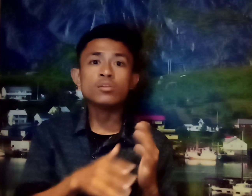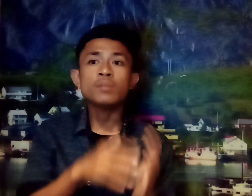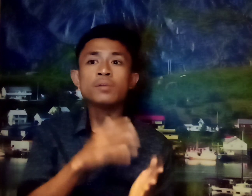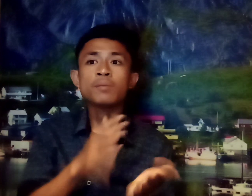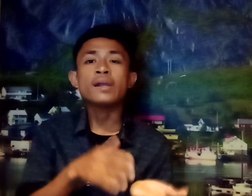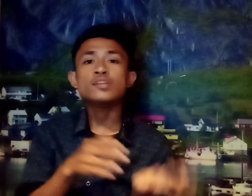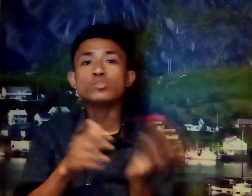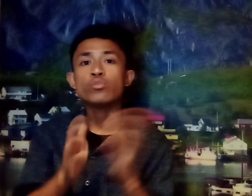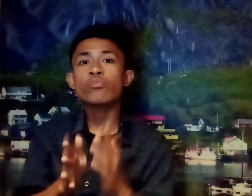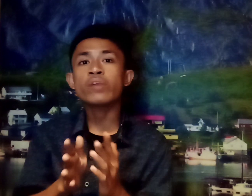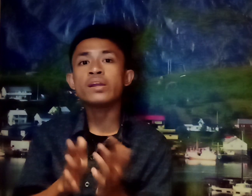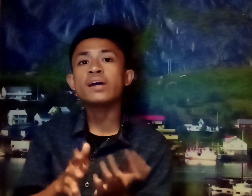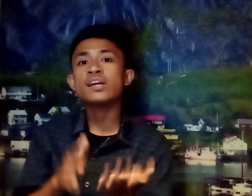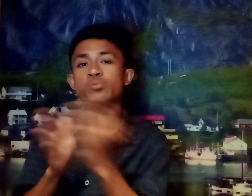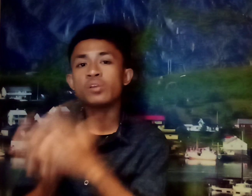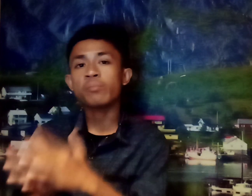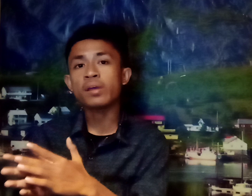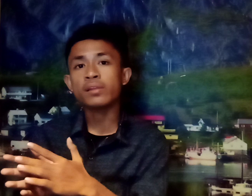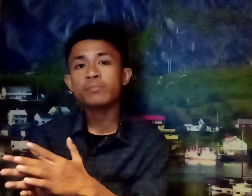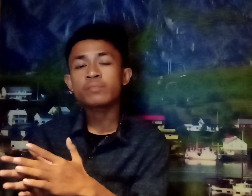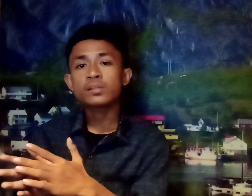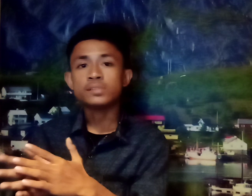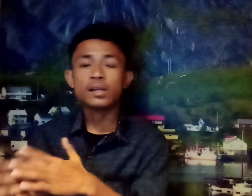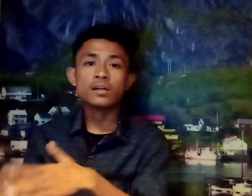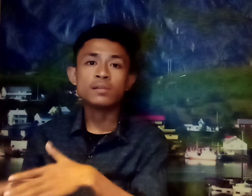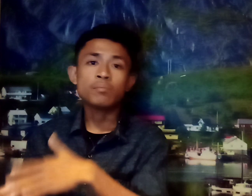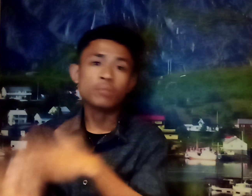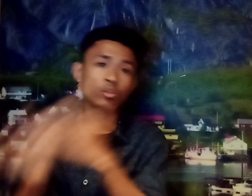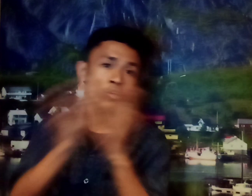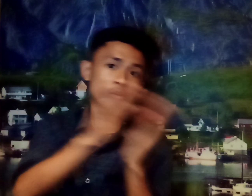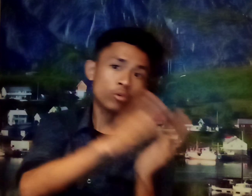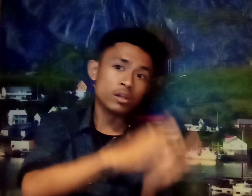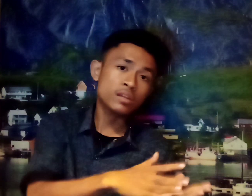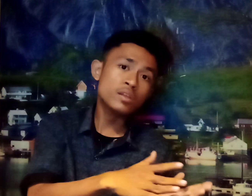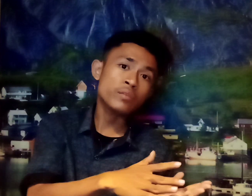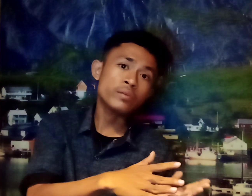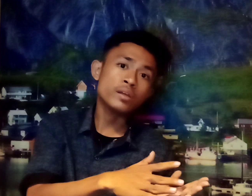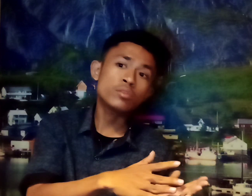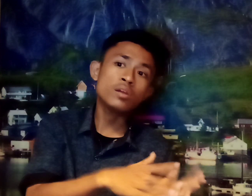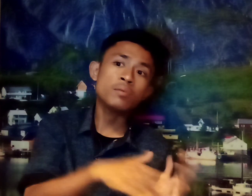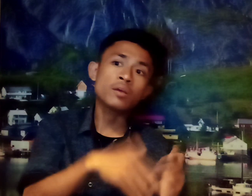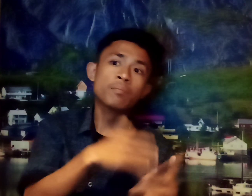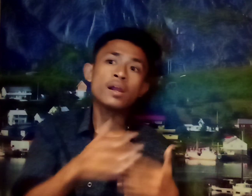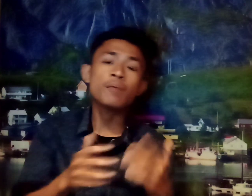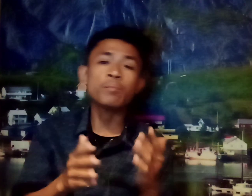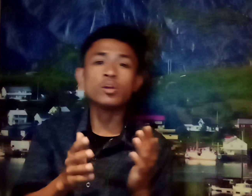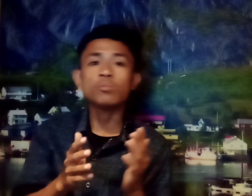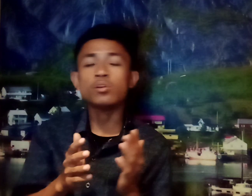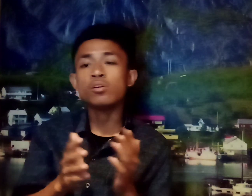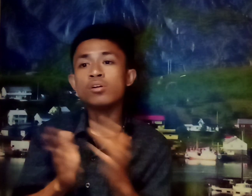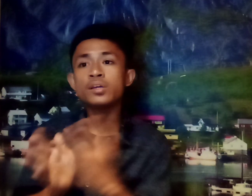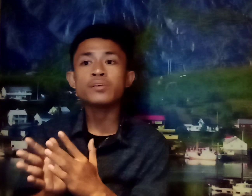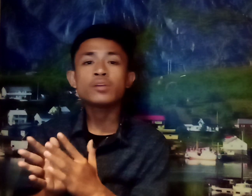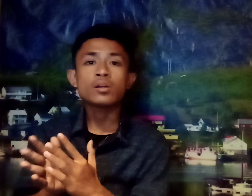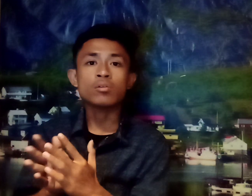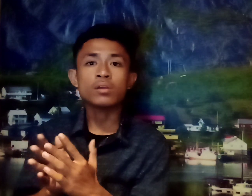lebih kepada survei dan eksperimen, sedangkan metode kualitatif itu lebih kepada fenomenologi,